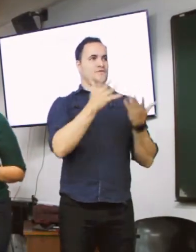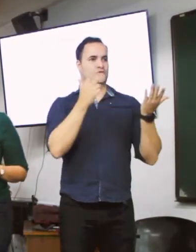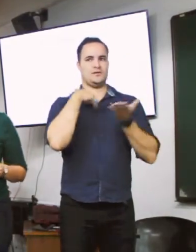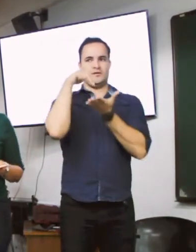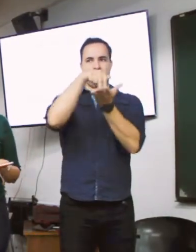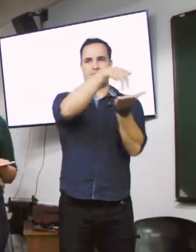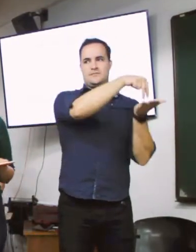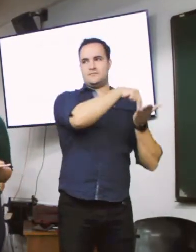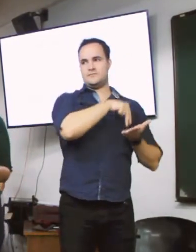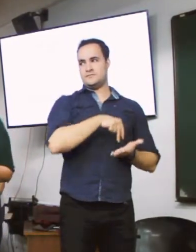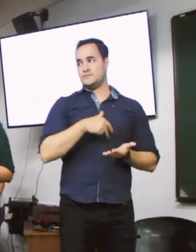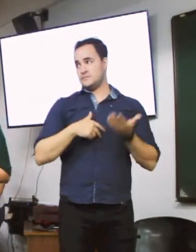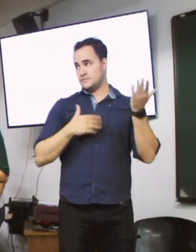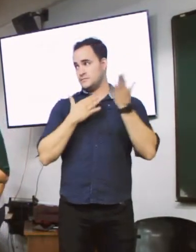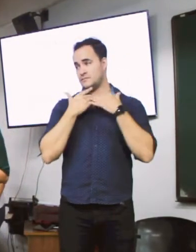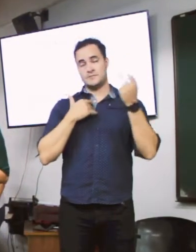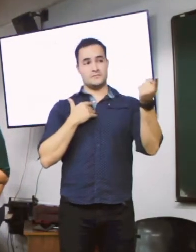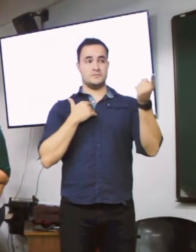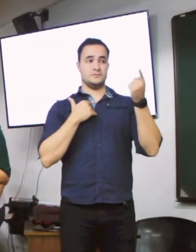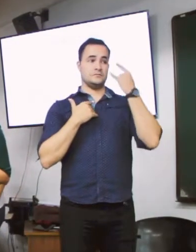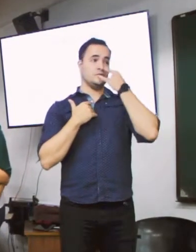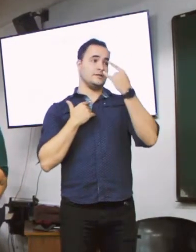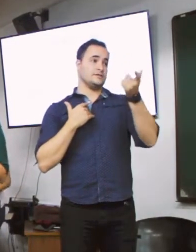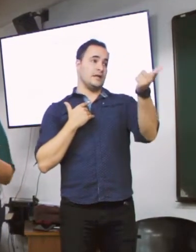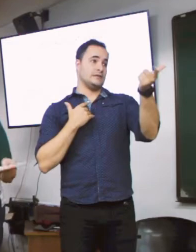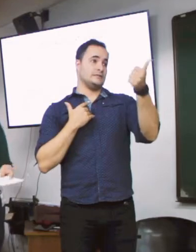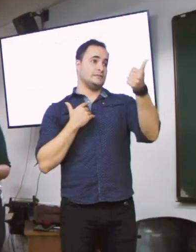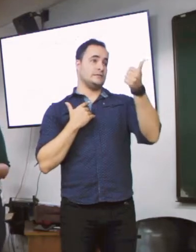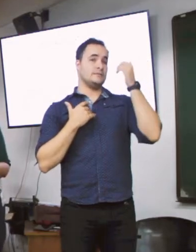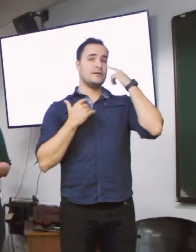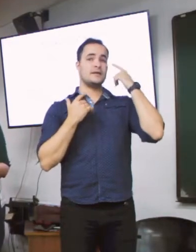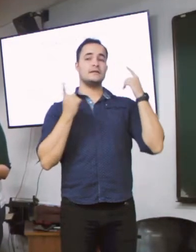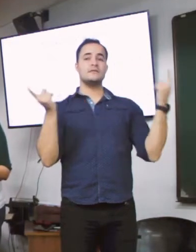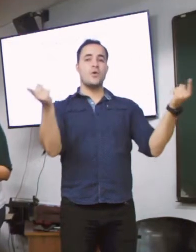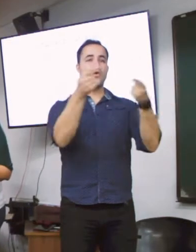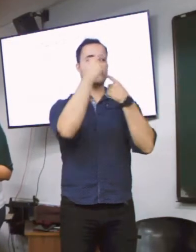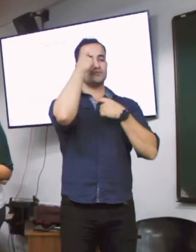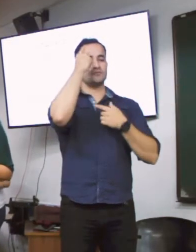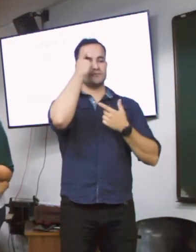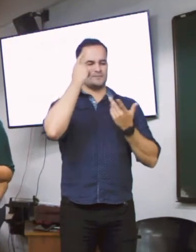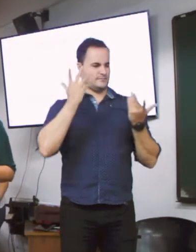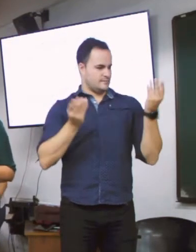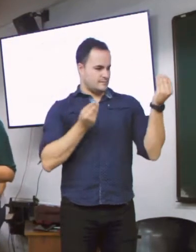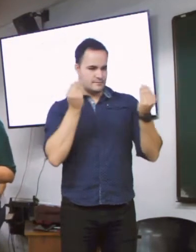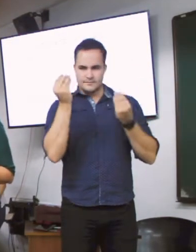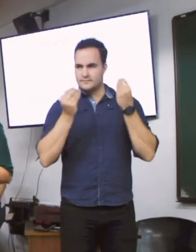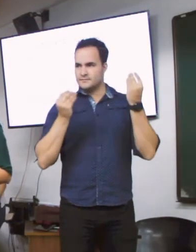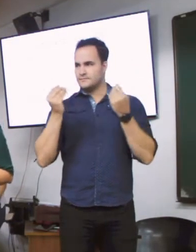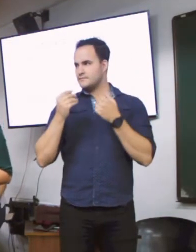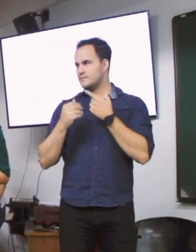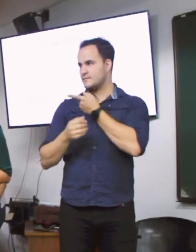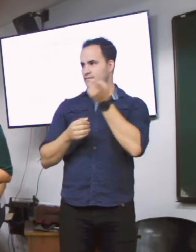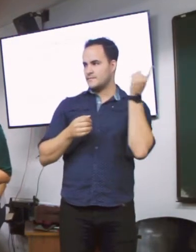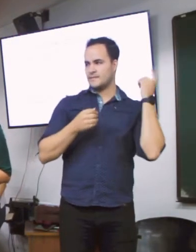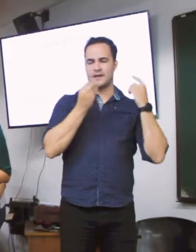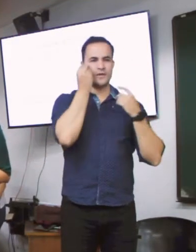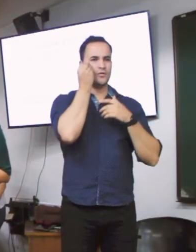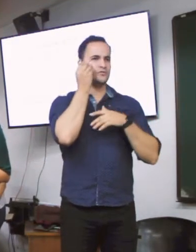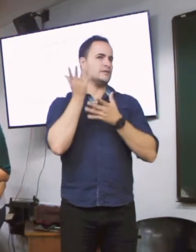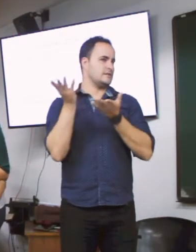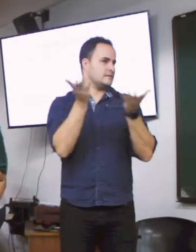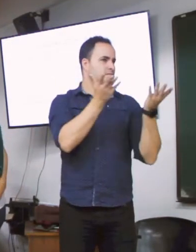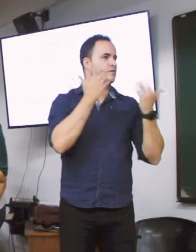situado. Por eso el llamado del profe me parece interesante y es a reconocernos nosotros y a tratar de reconocer qué hacemos en la